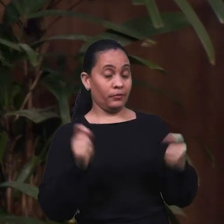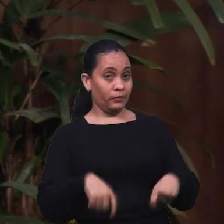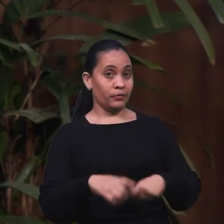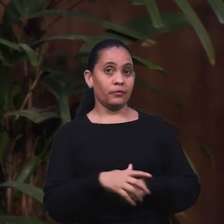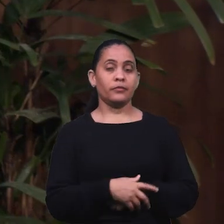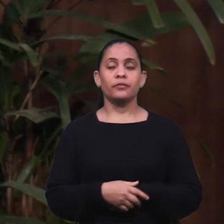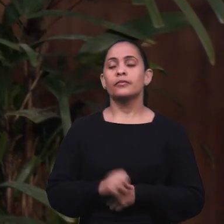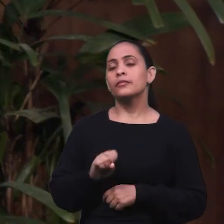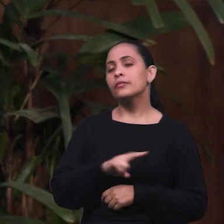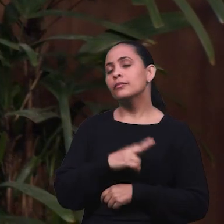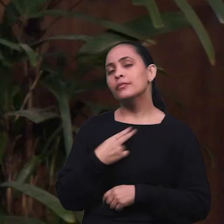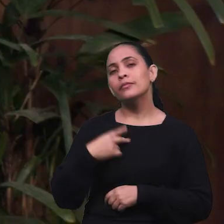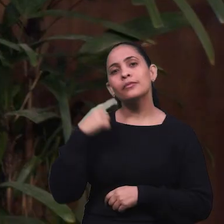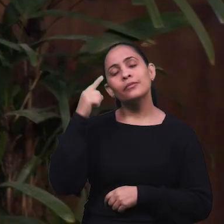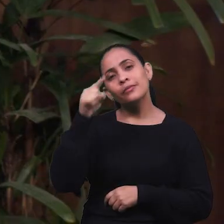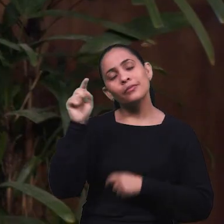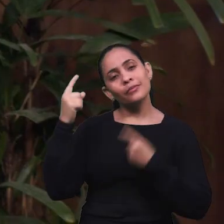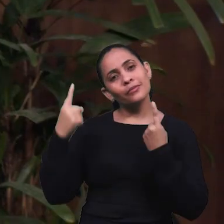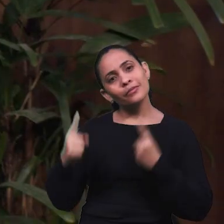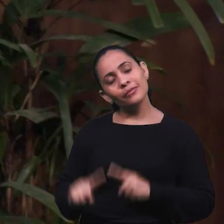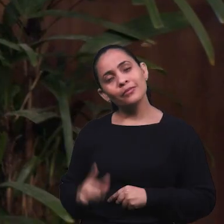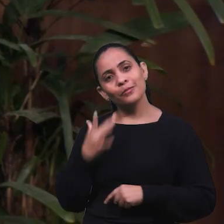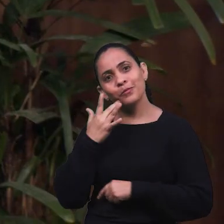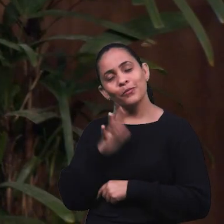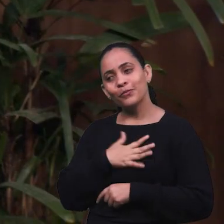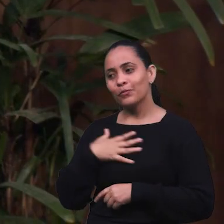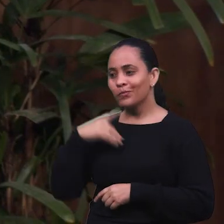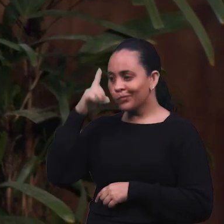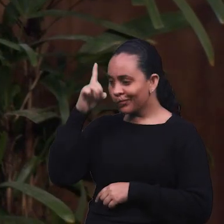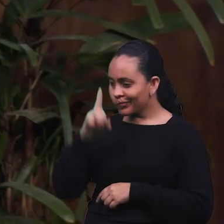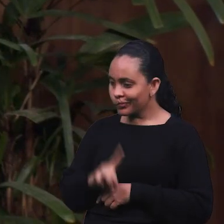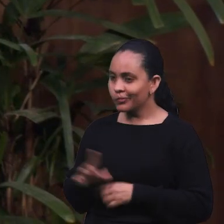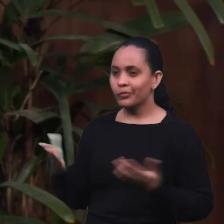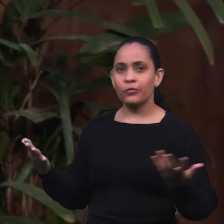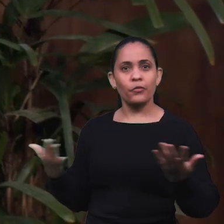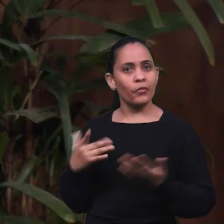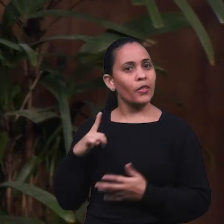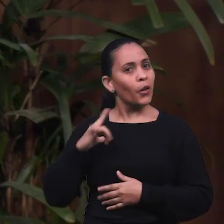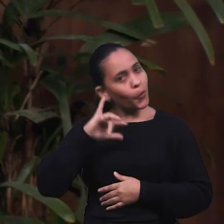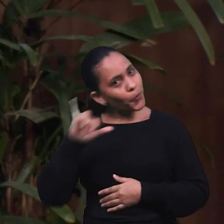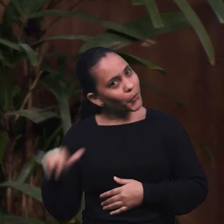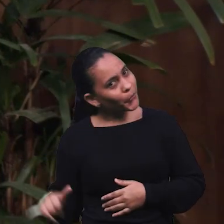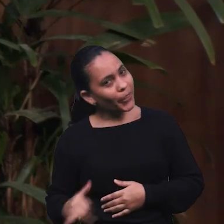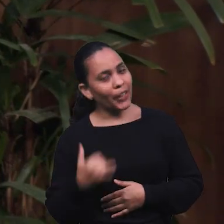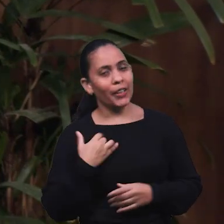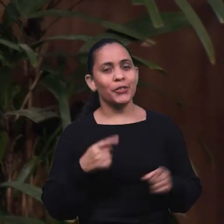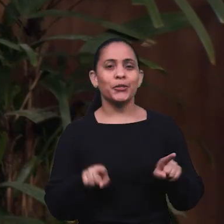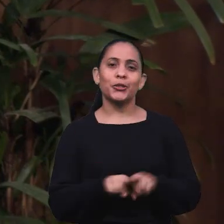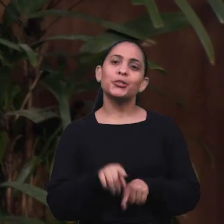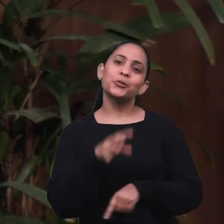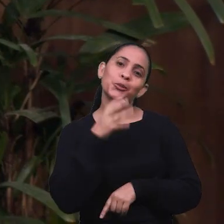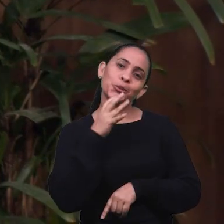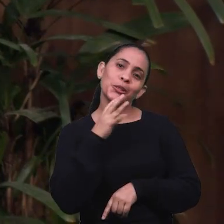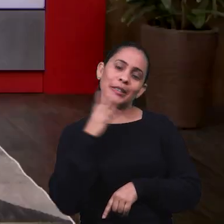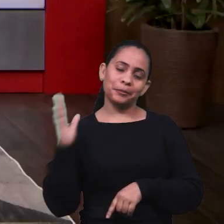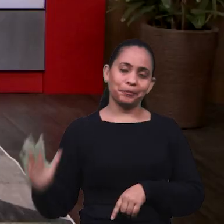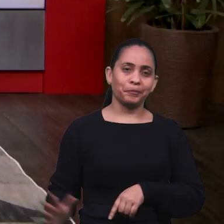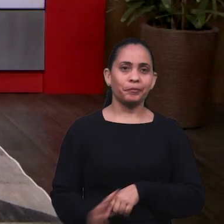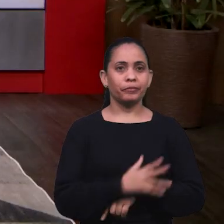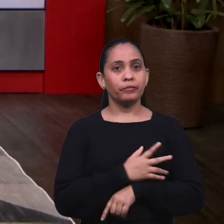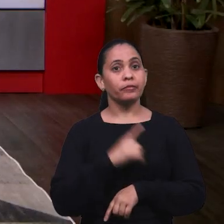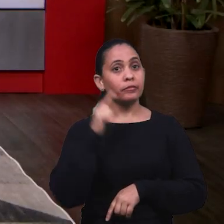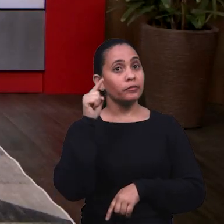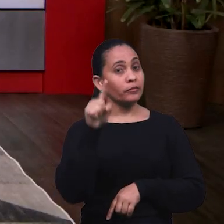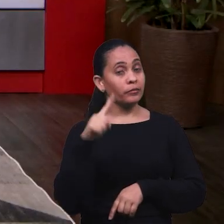assistir. Ou você que é deficiente e não sabia dos seus direitos, hoje você tem a oportunidade de conhecer um pouco mais, né, doutora? Isso